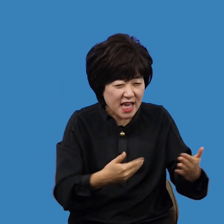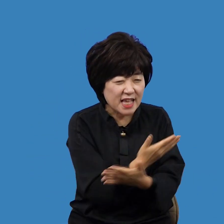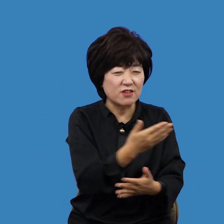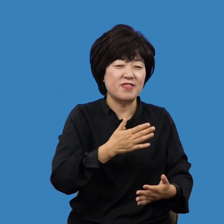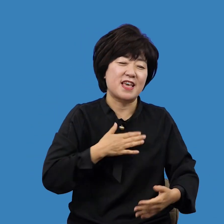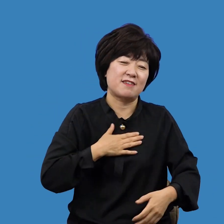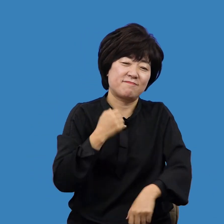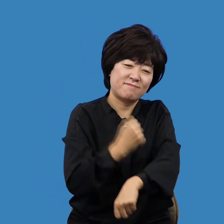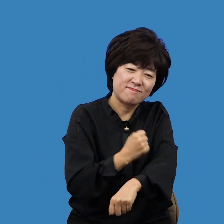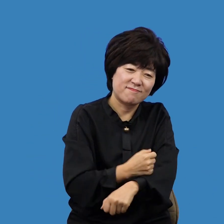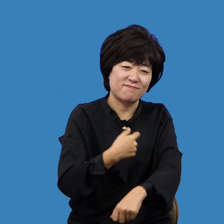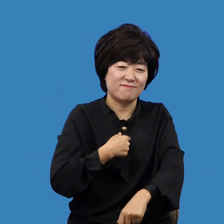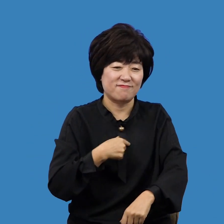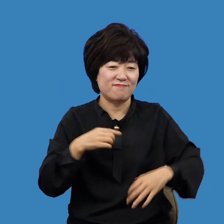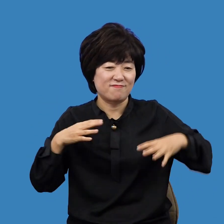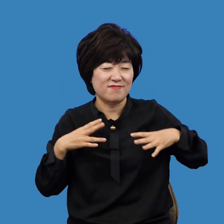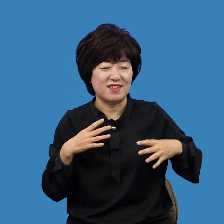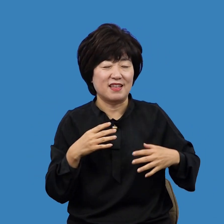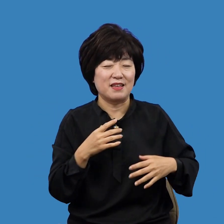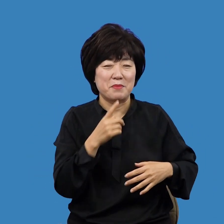된 거야. 이런 사람들.